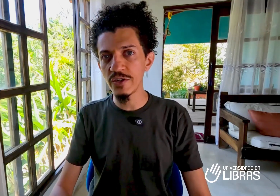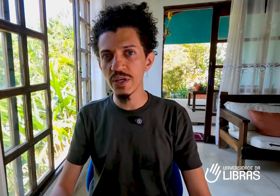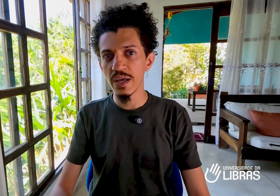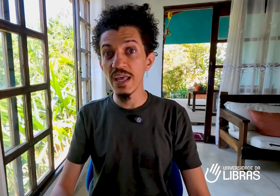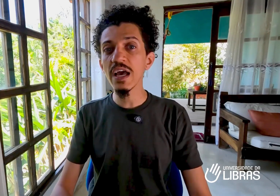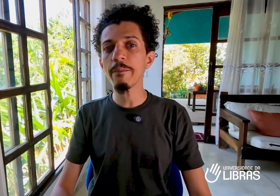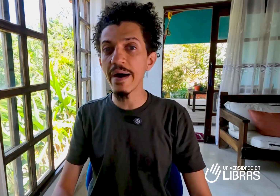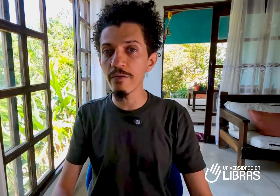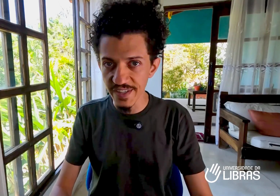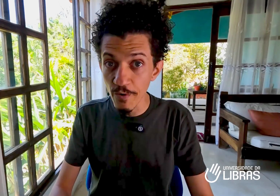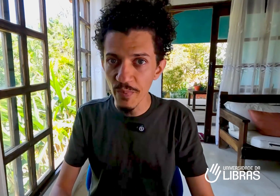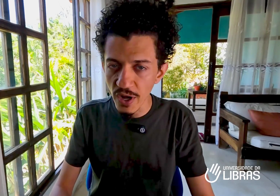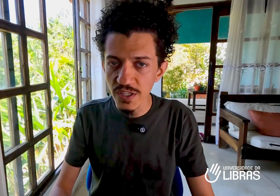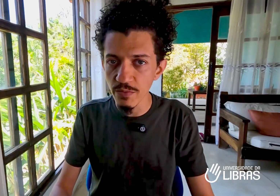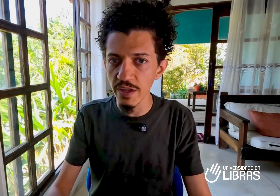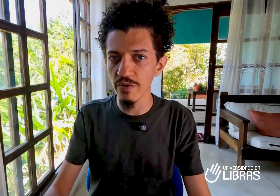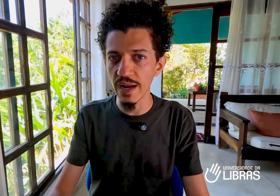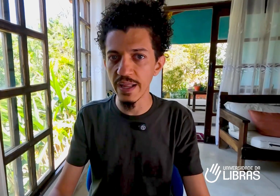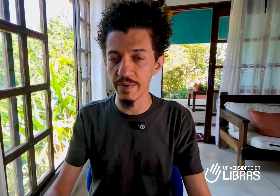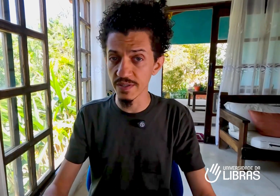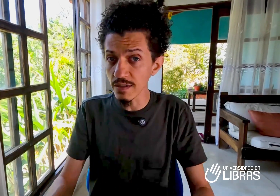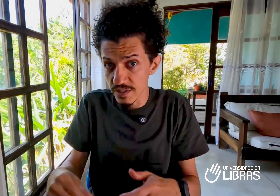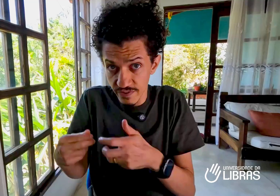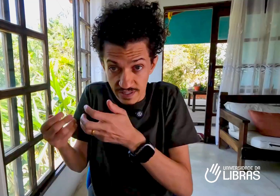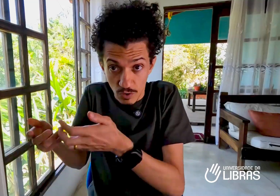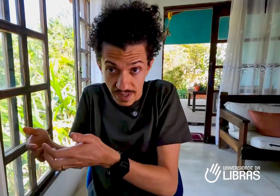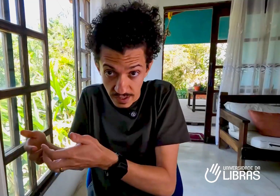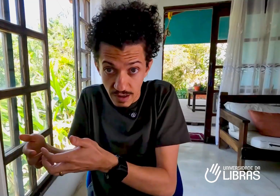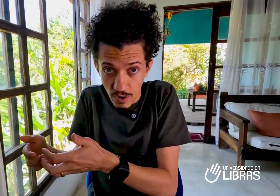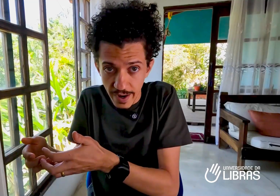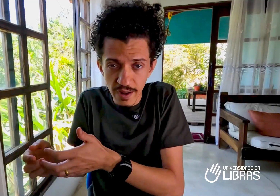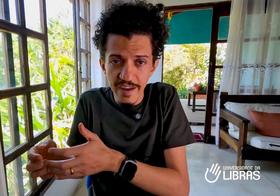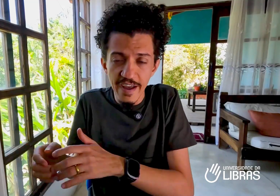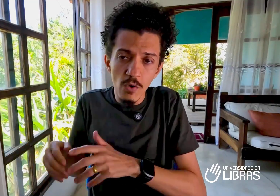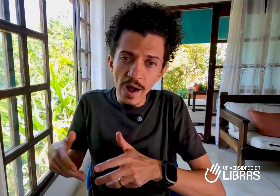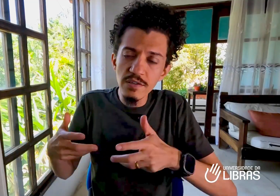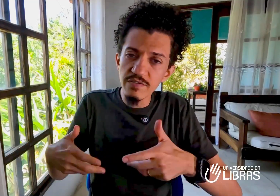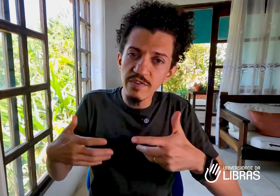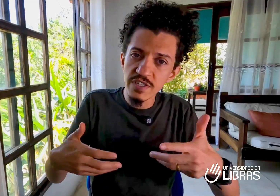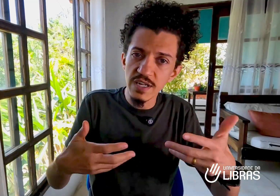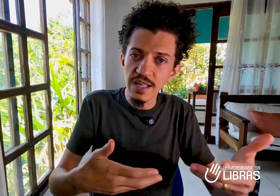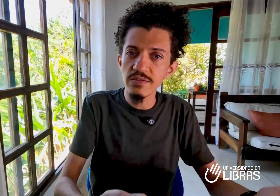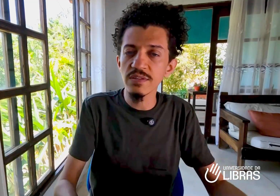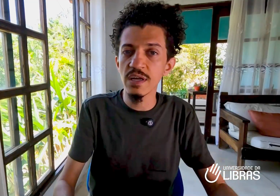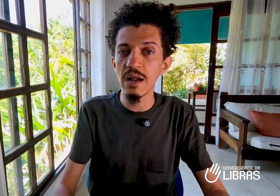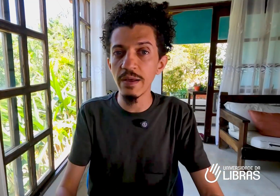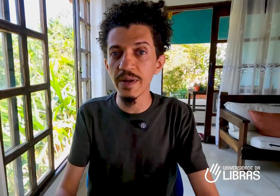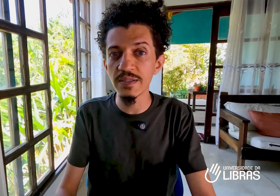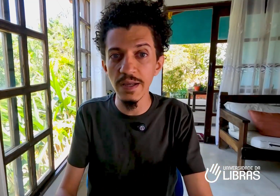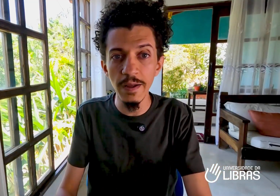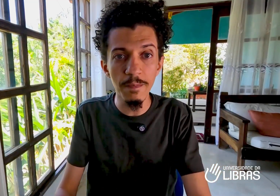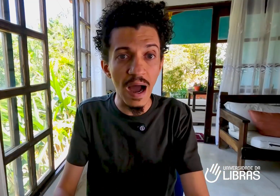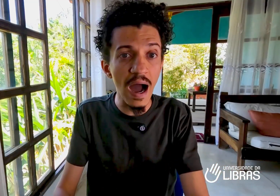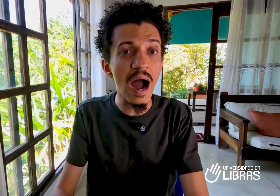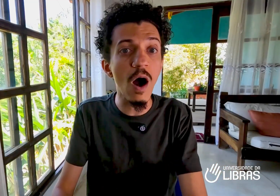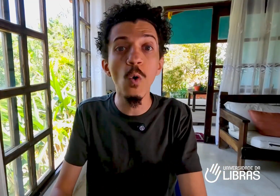realmente ir para o seu próximo nível na Libras. Tanto se você está começando agora, quanto se você já está estudando a Libras aí há